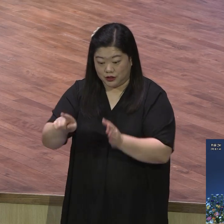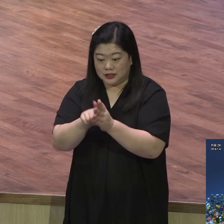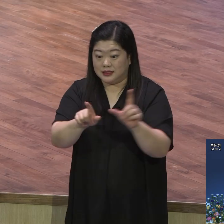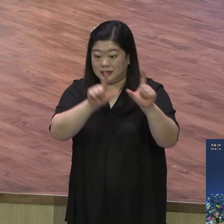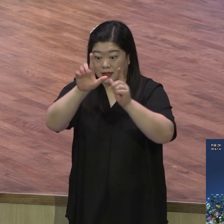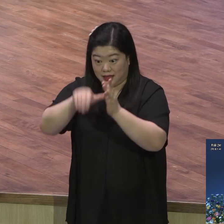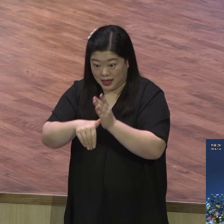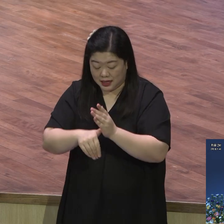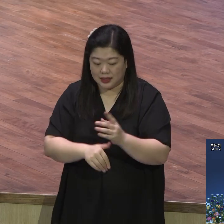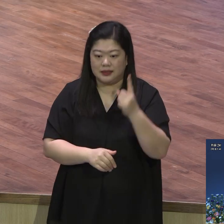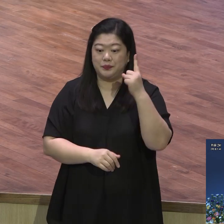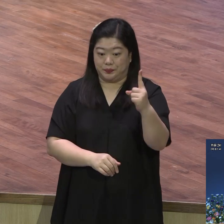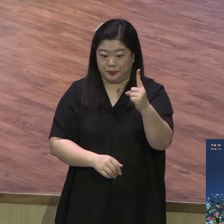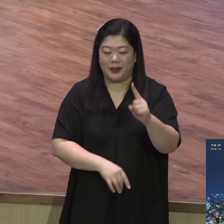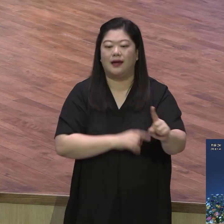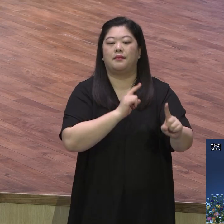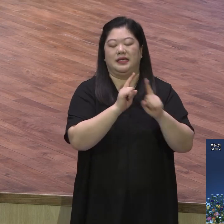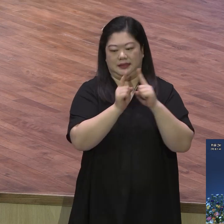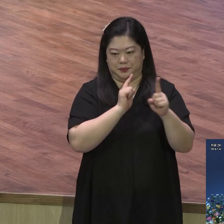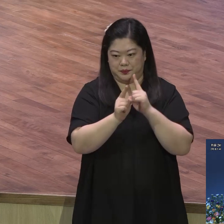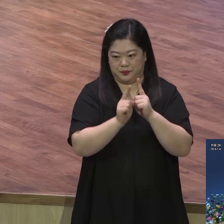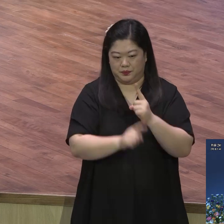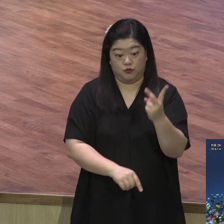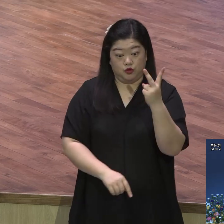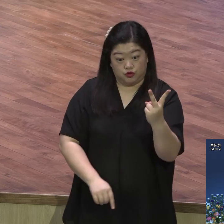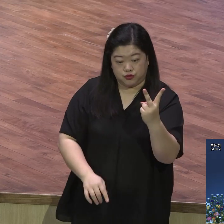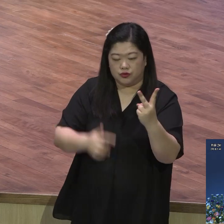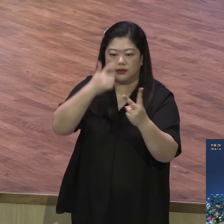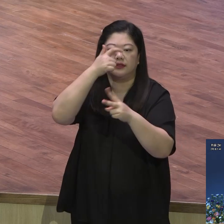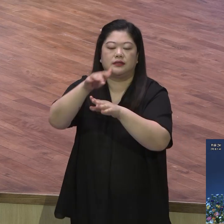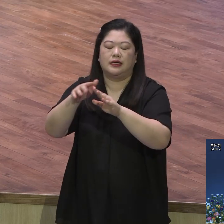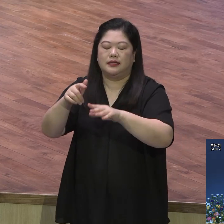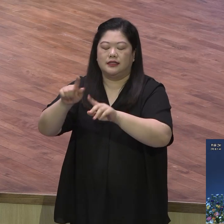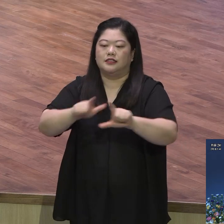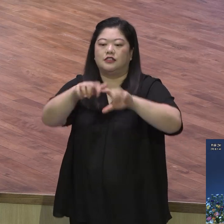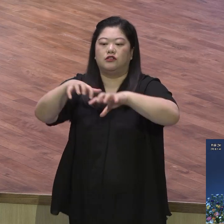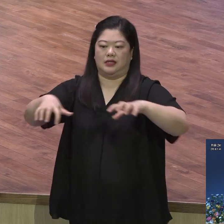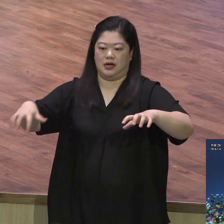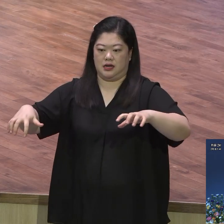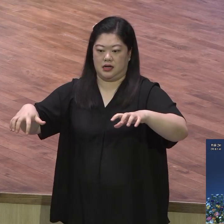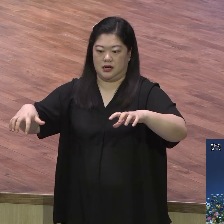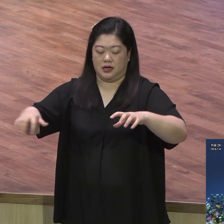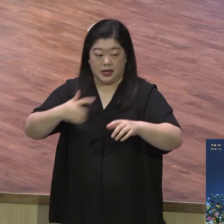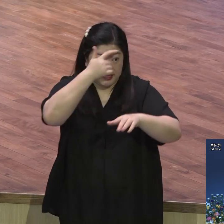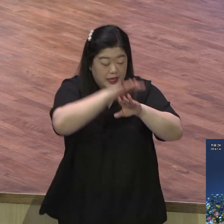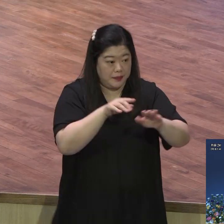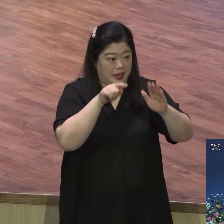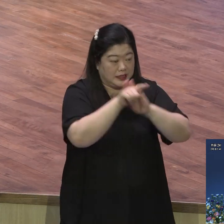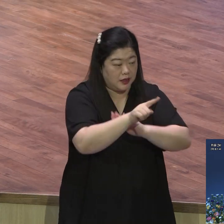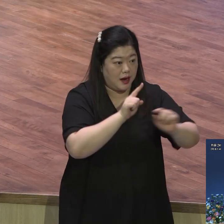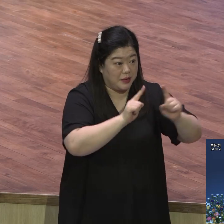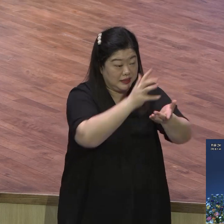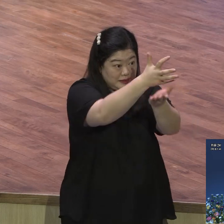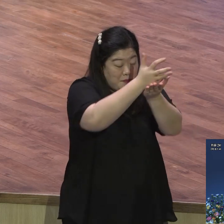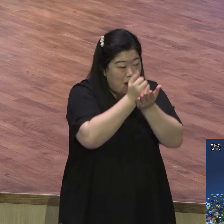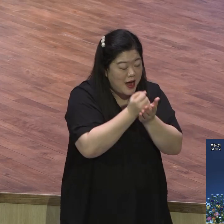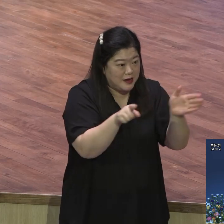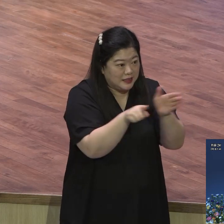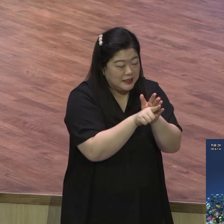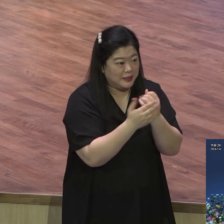말씀과 현장이에요. 예배와 현장입니다. 예배를 통하여 말씀을 받고 그 말씀의 의지에서